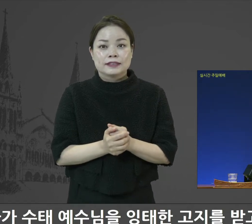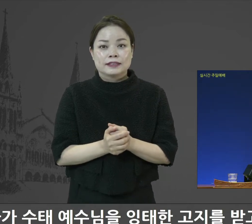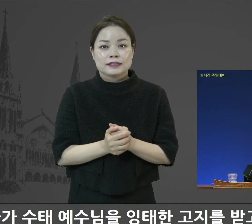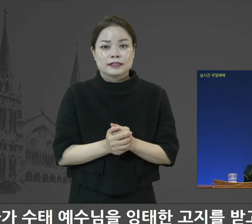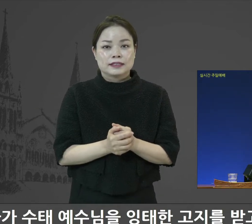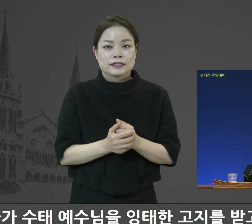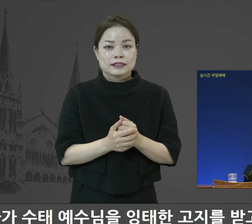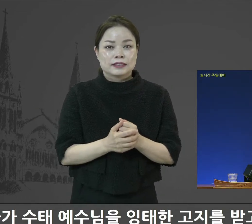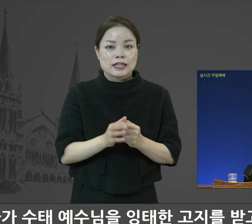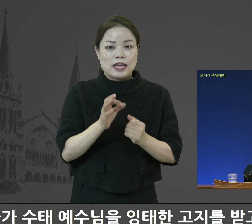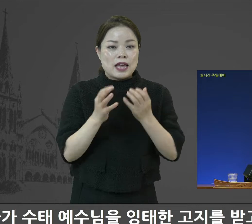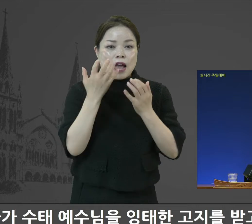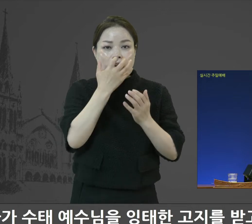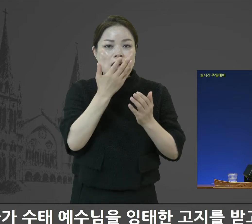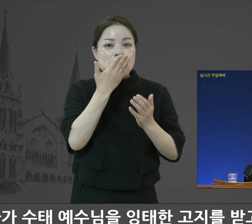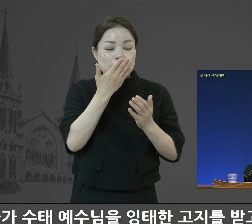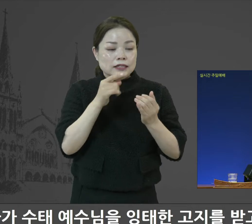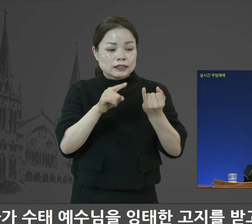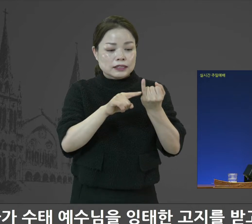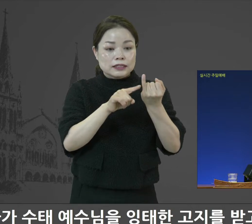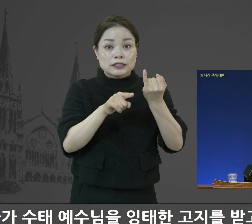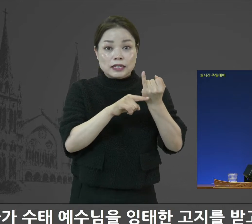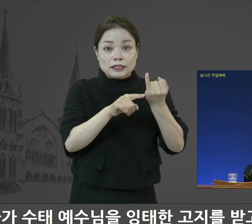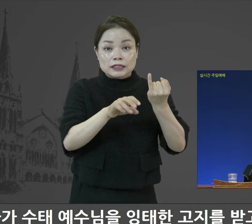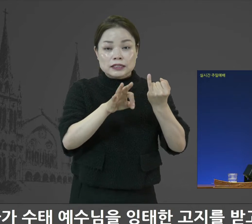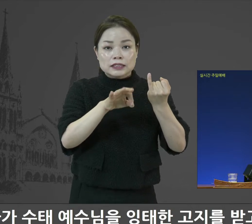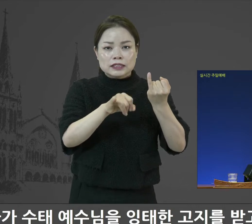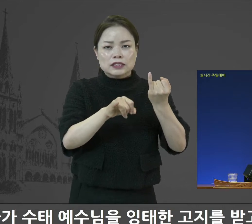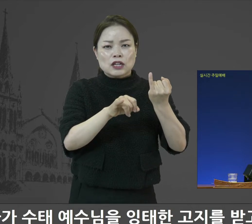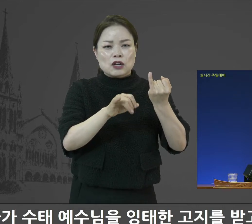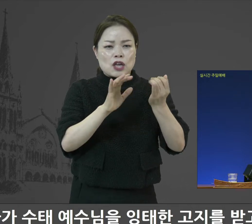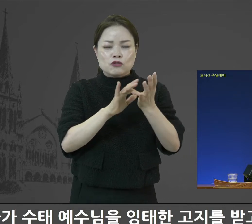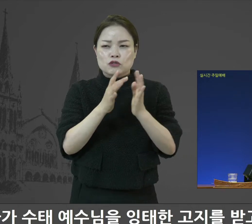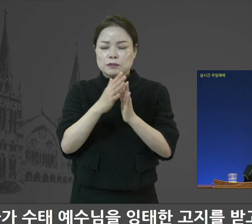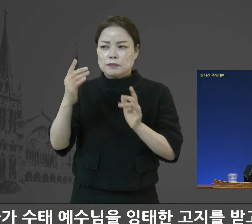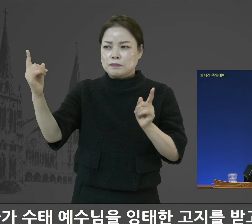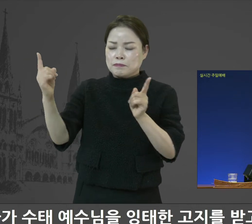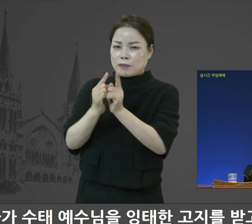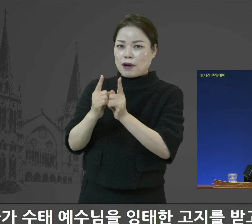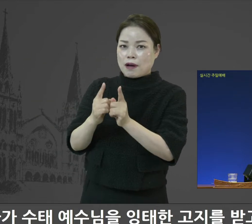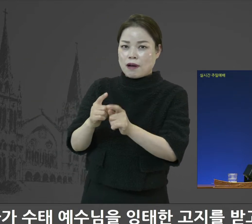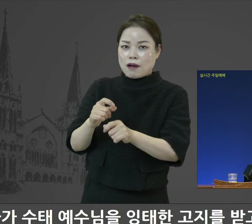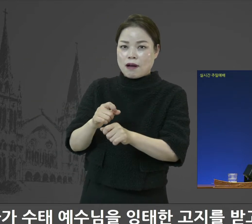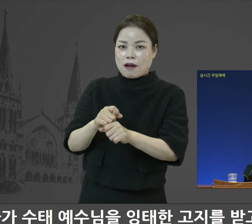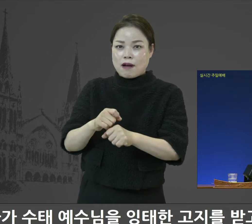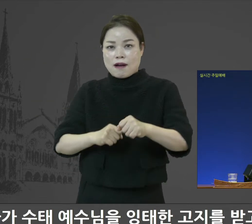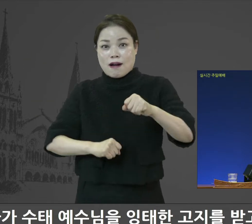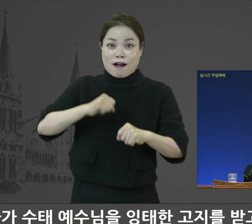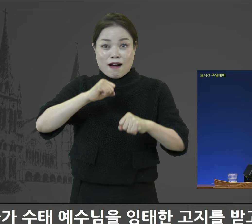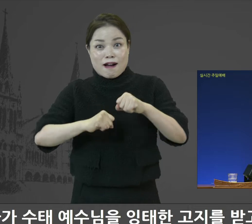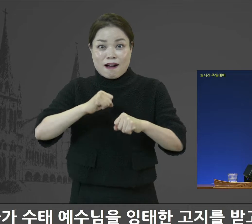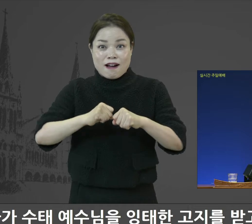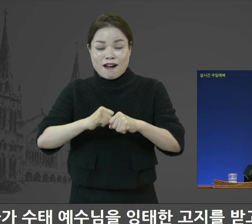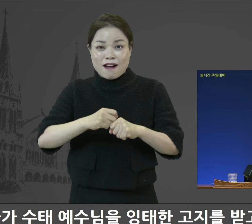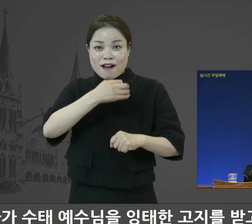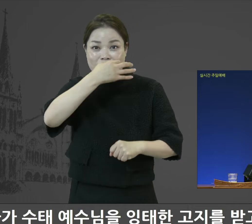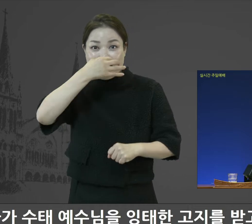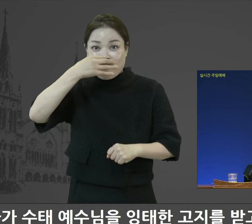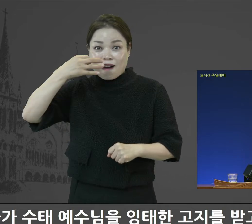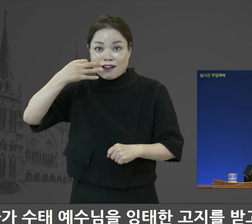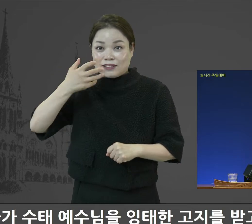엘리사벳 속에 있었던 세례 요한 예수님을 보자마자 특별한 운동을 하는 겁니다. 성령